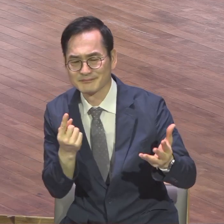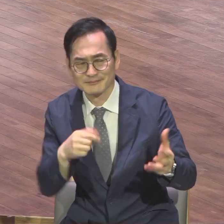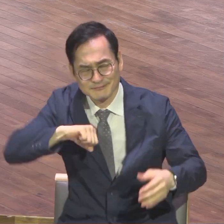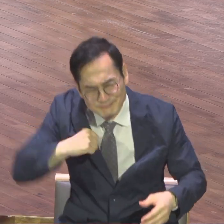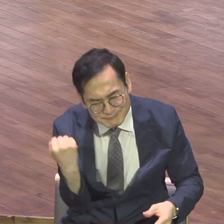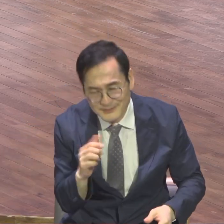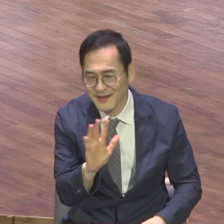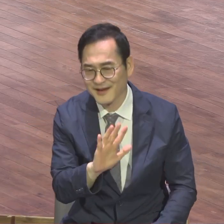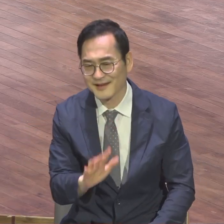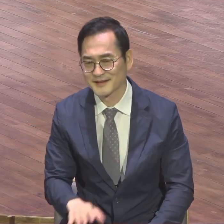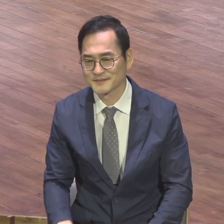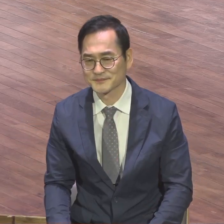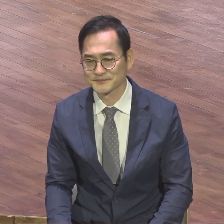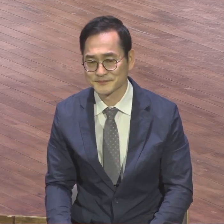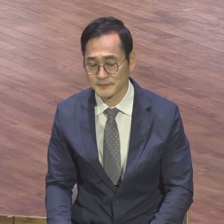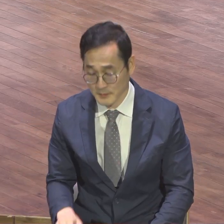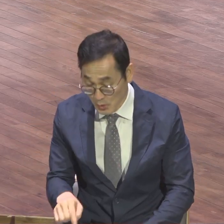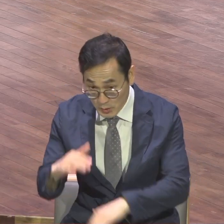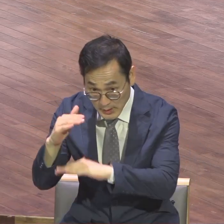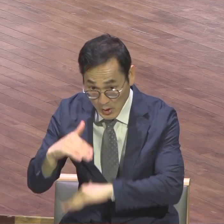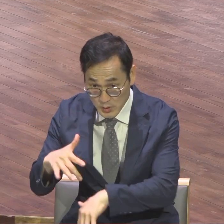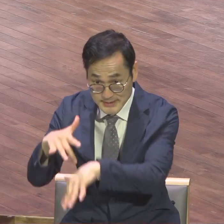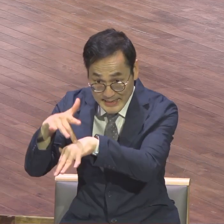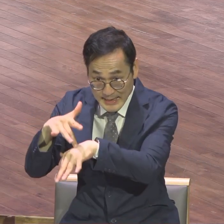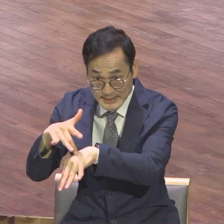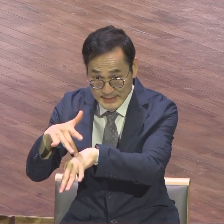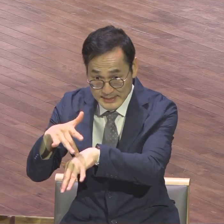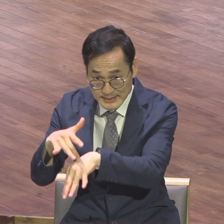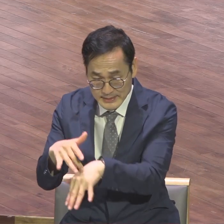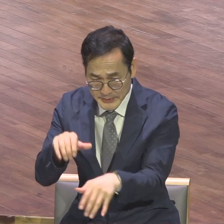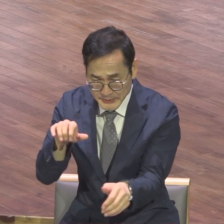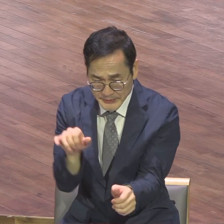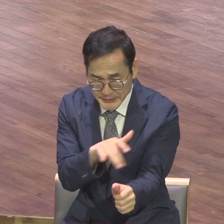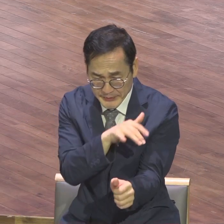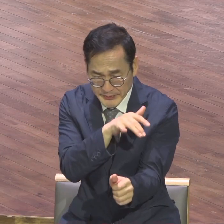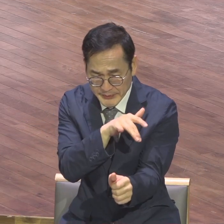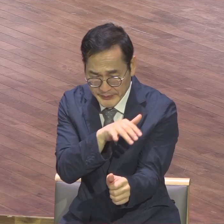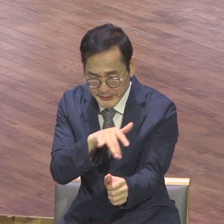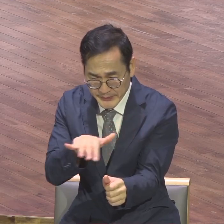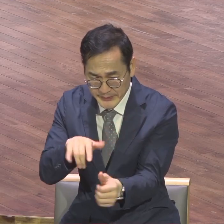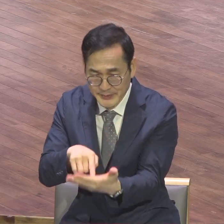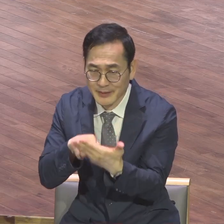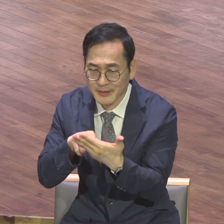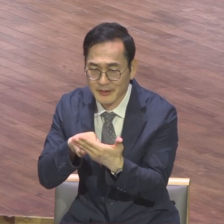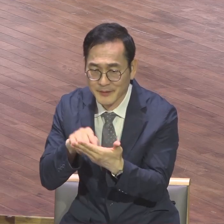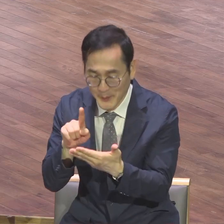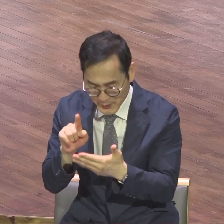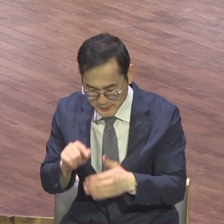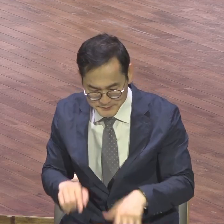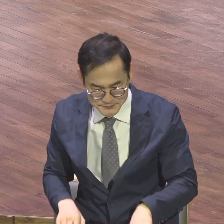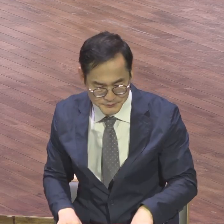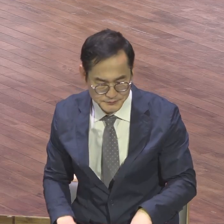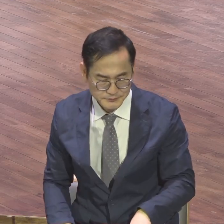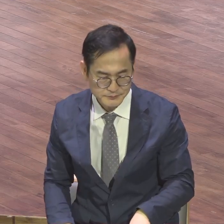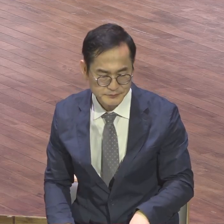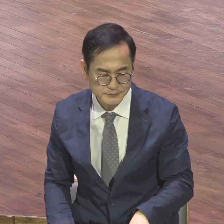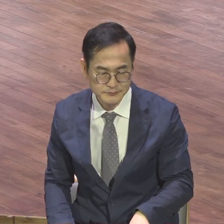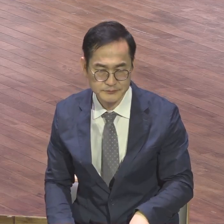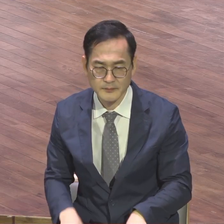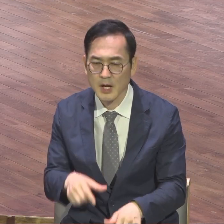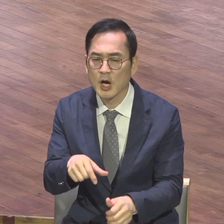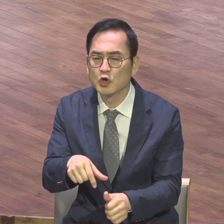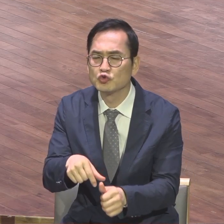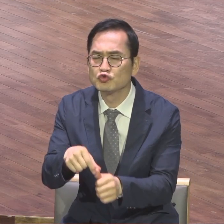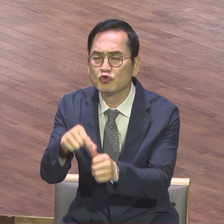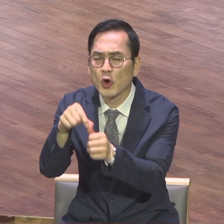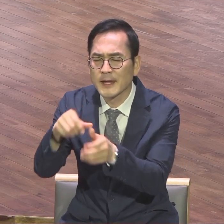오늘 보면 표현해도 보면 사탄의 교묘한 속임수가 이게 들어있어요. 원문에는